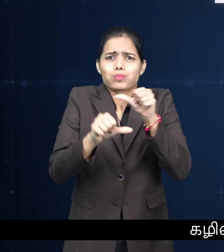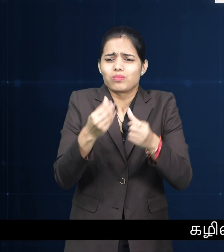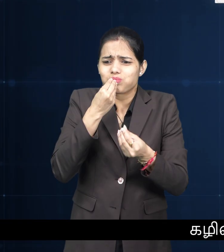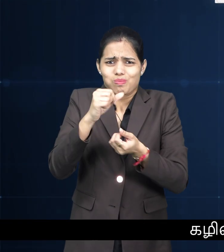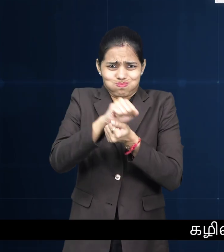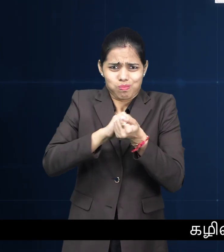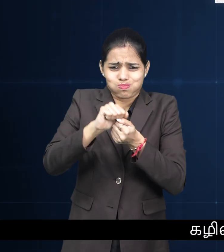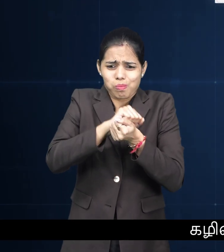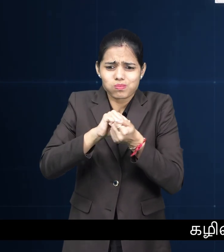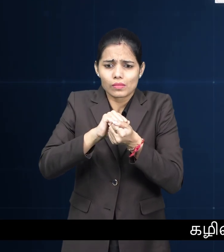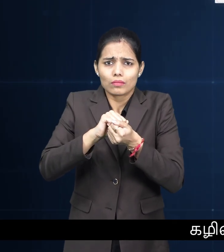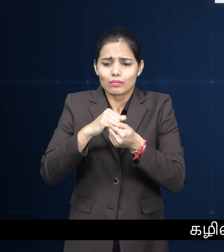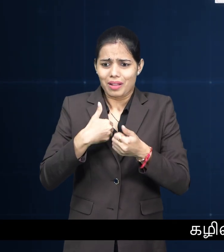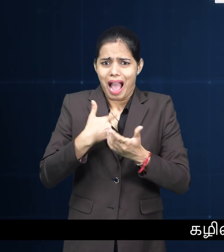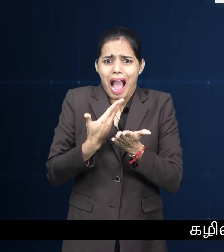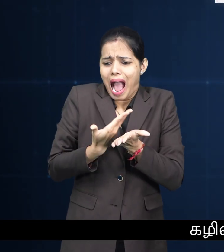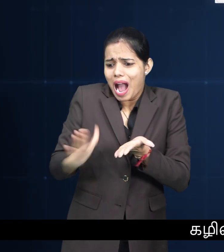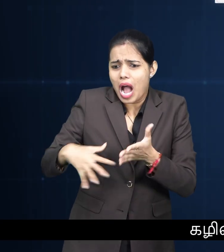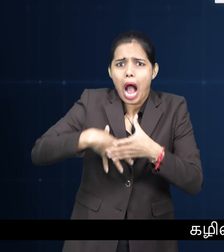கழிவு நீக்க மண்டலம்,